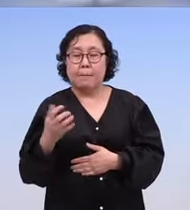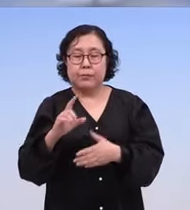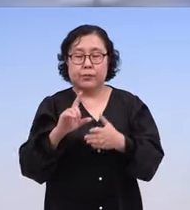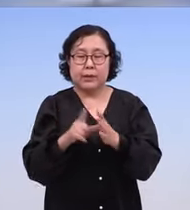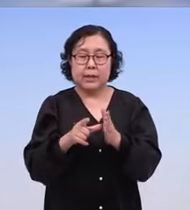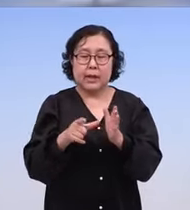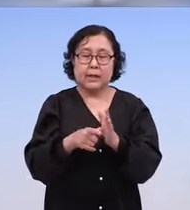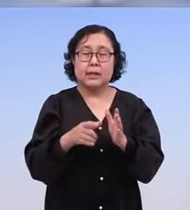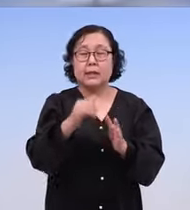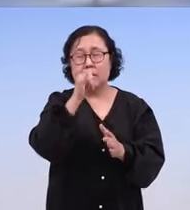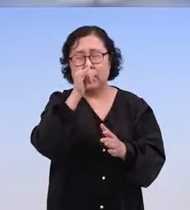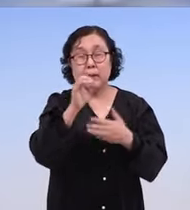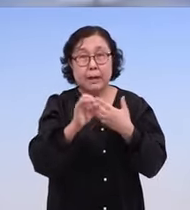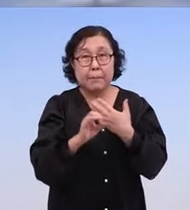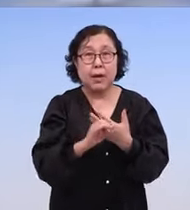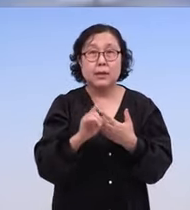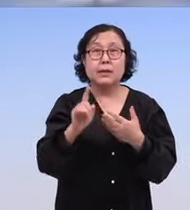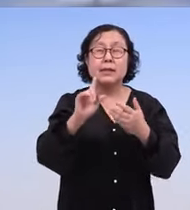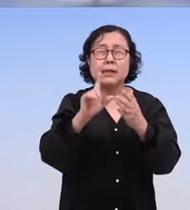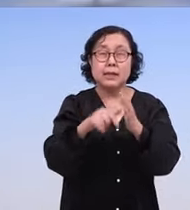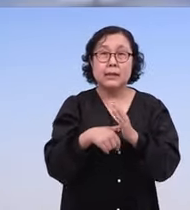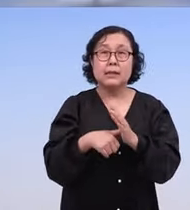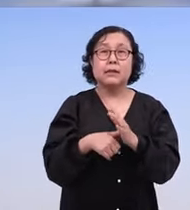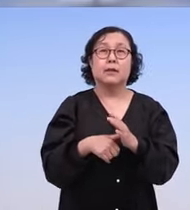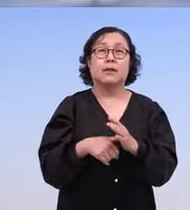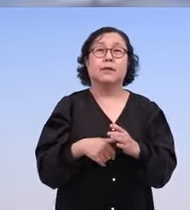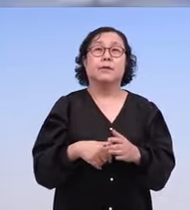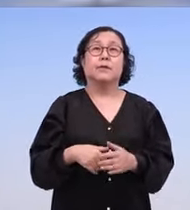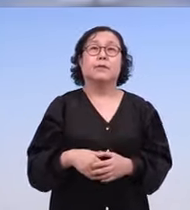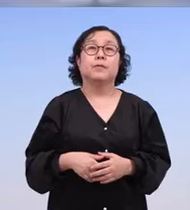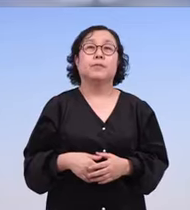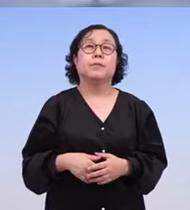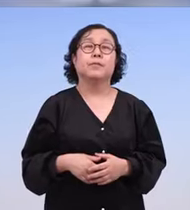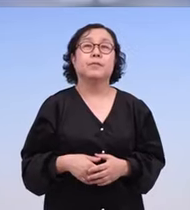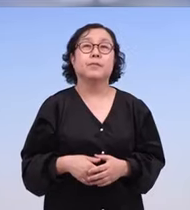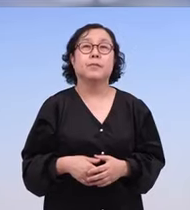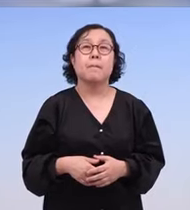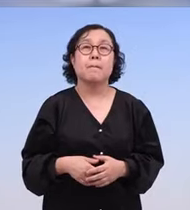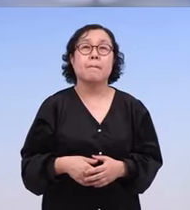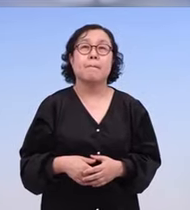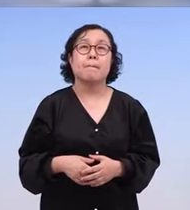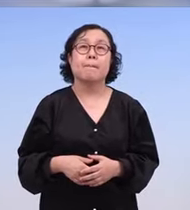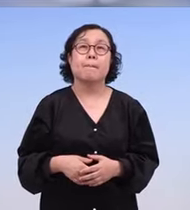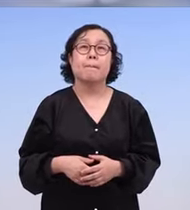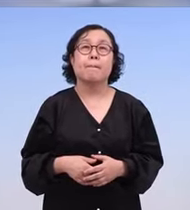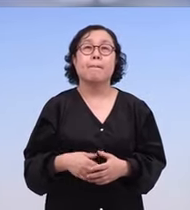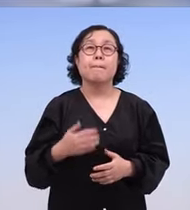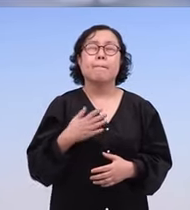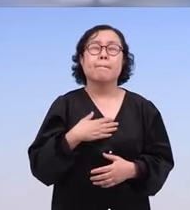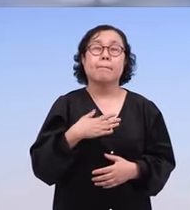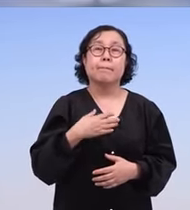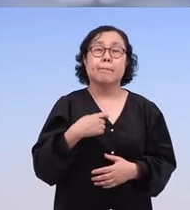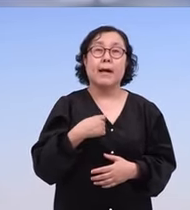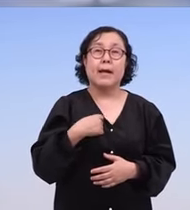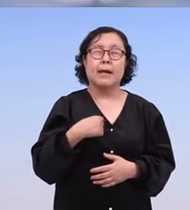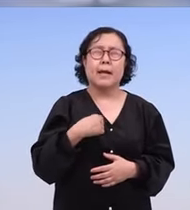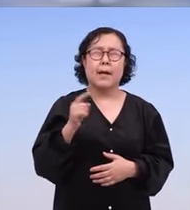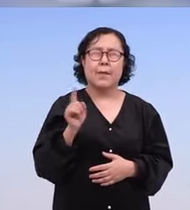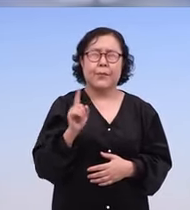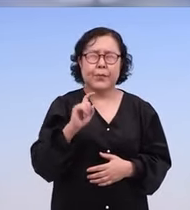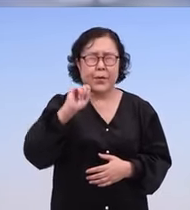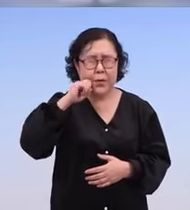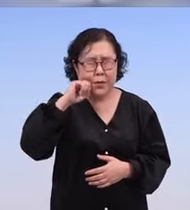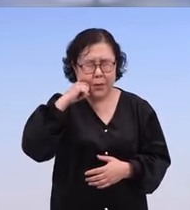아픈 시간을 보내고 계셨다면 이 시간은 내게